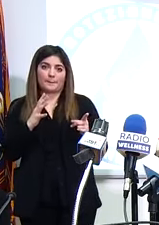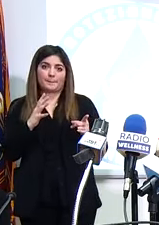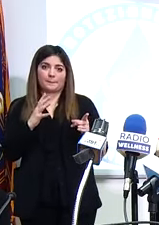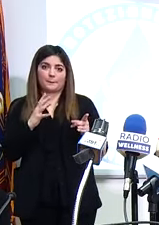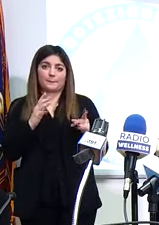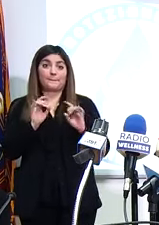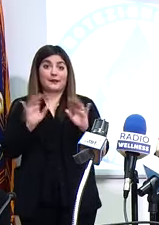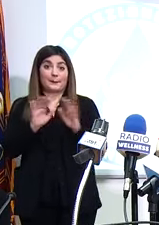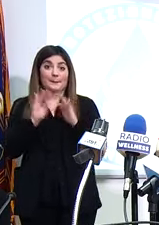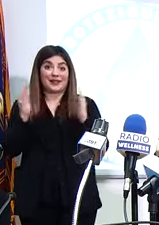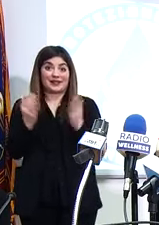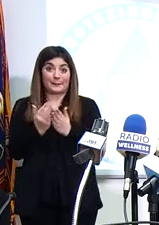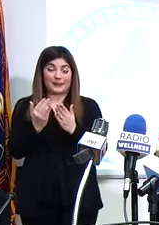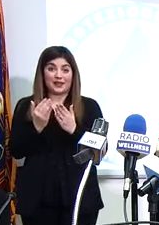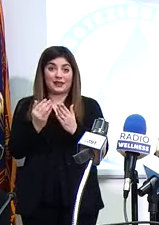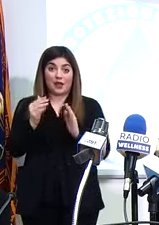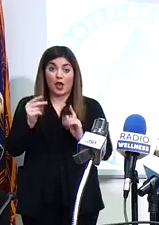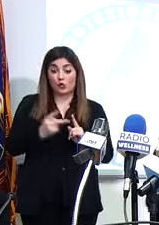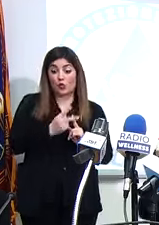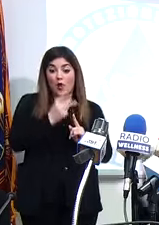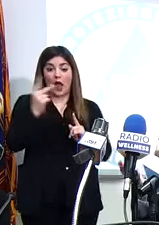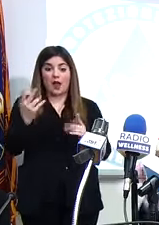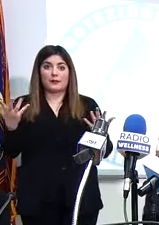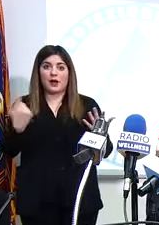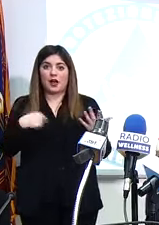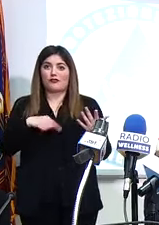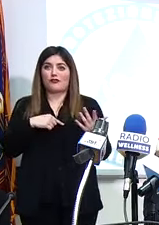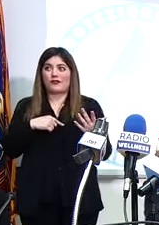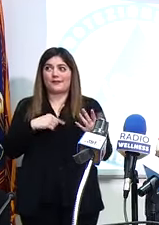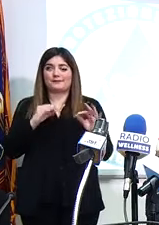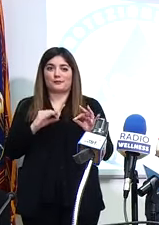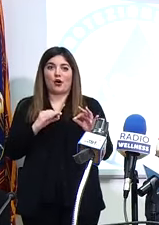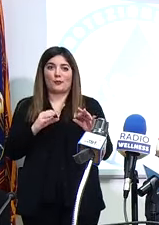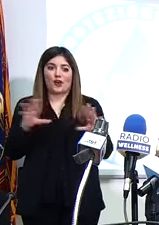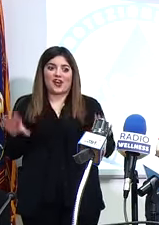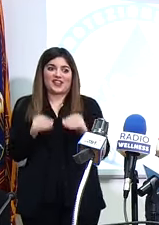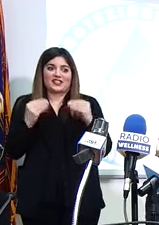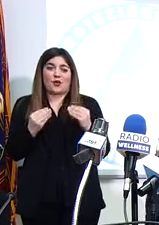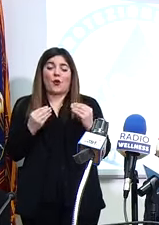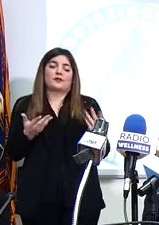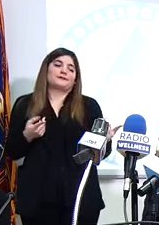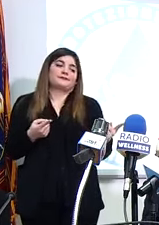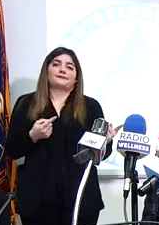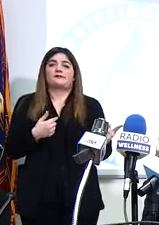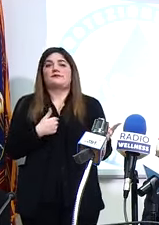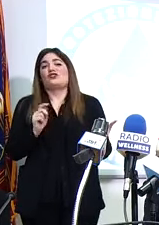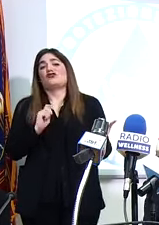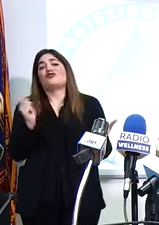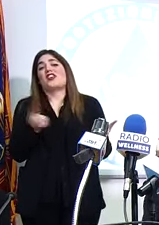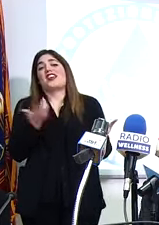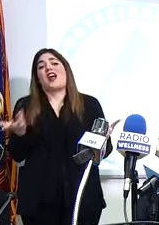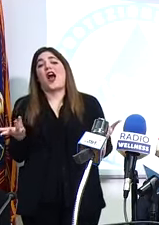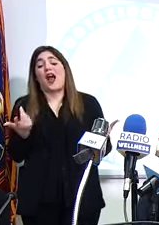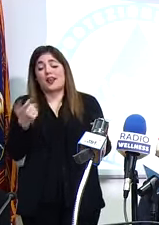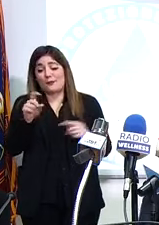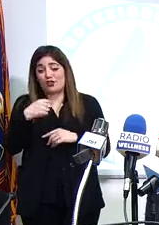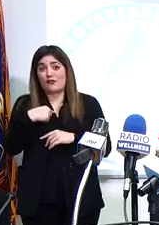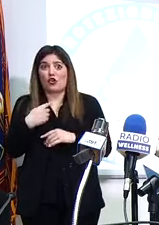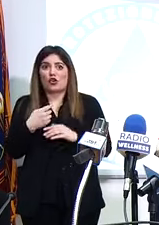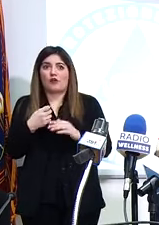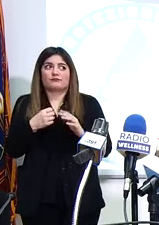e da quando partiamo? Ma comunque, lo dico in termini generali, ecco, ovviamente. Appunto. Lo dico rifacendomi alla storia.